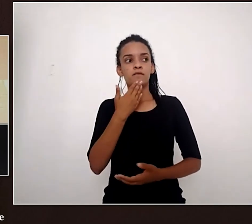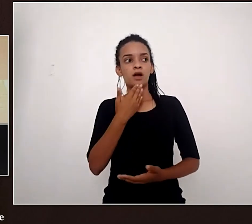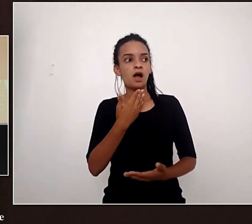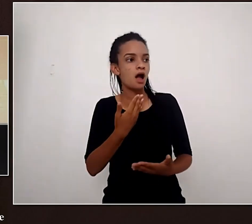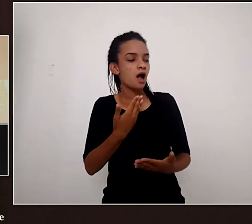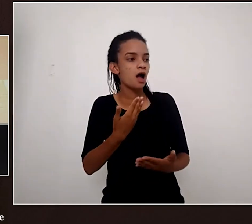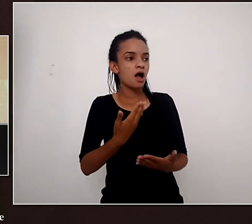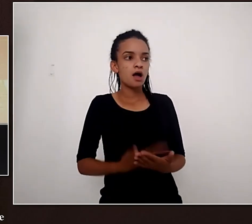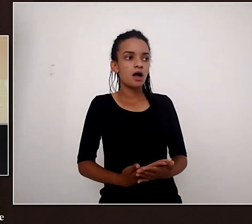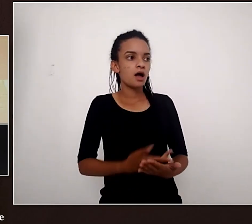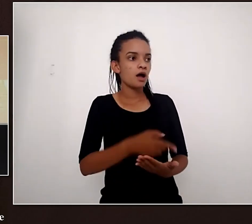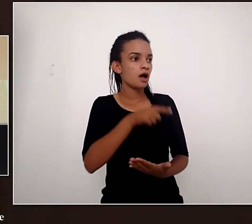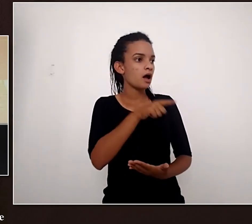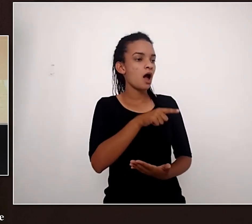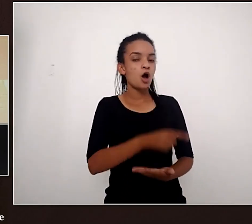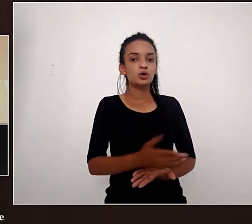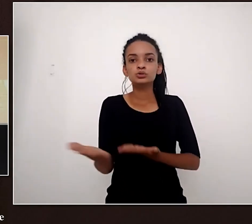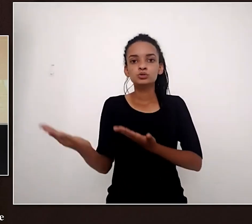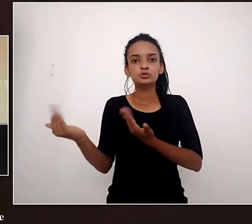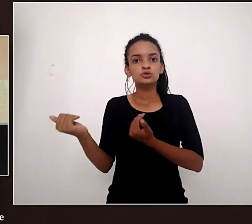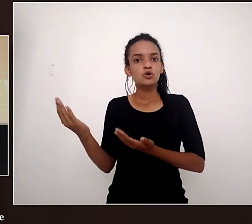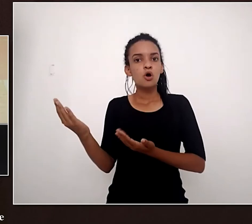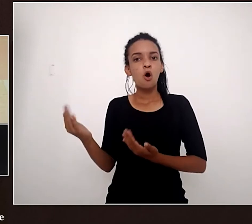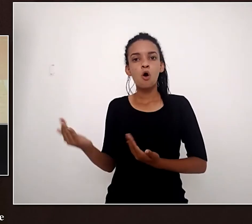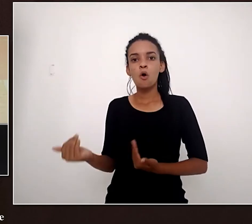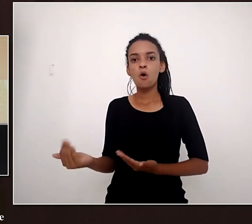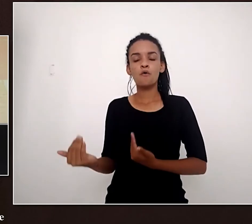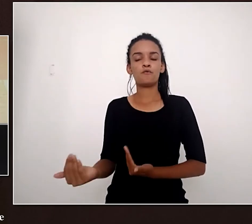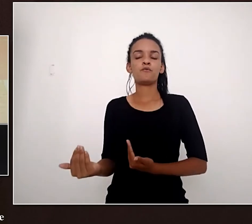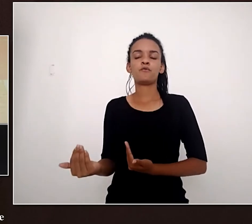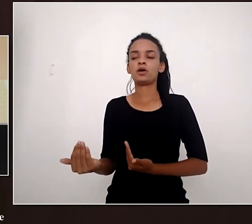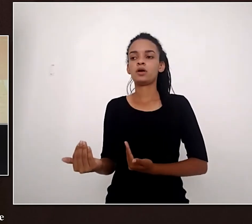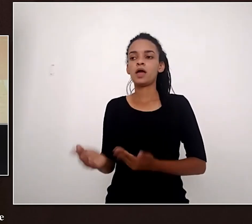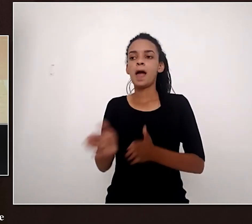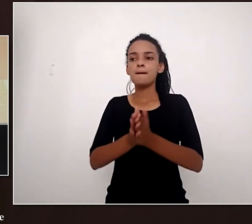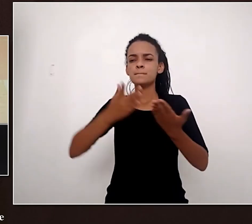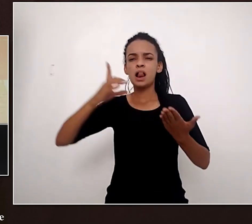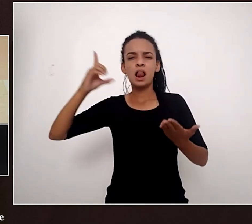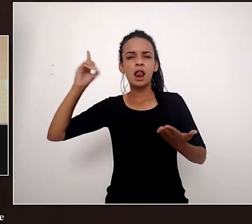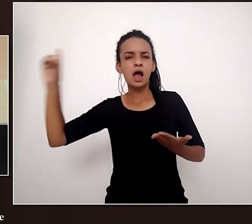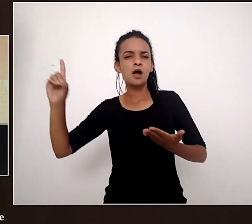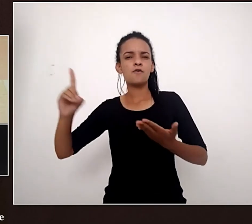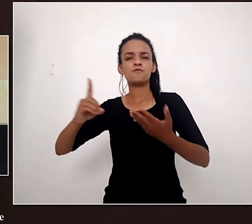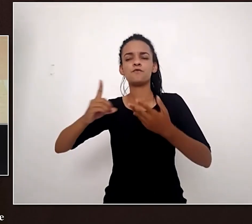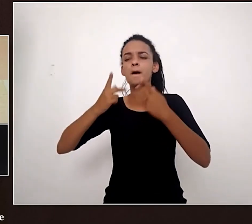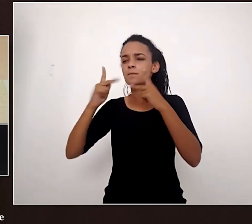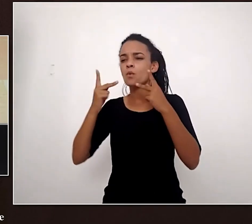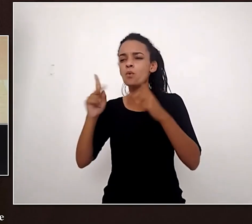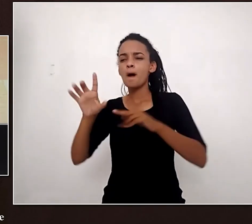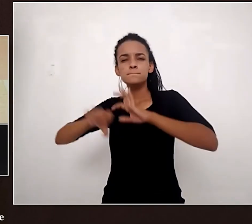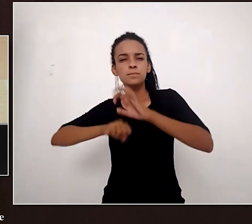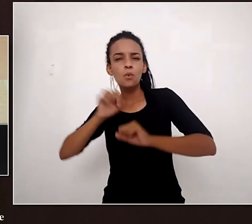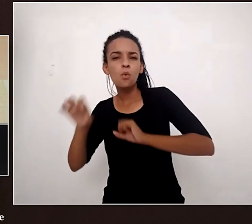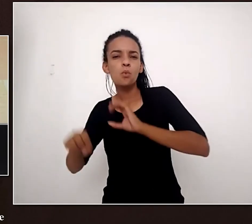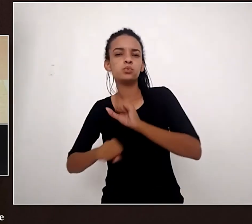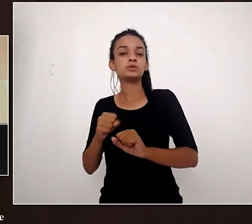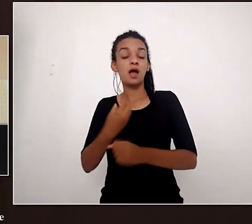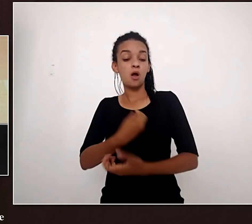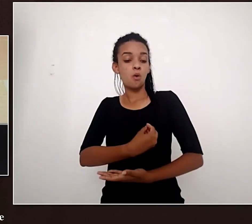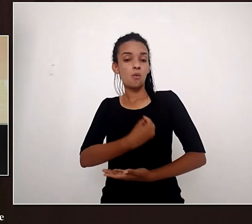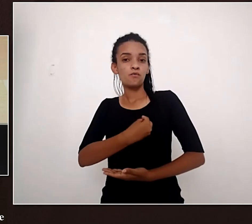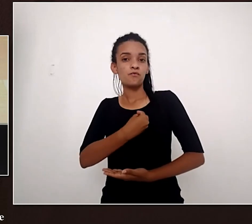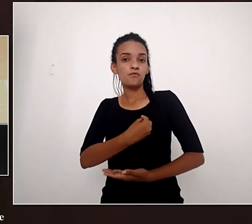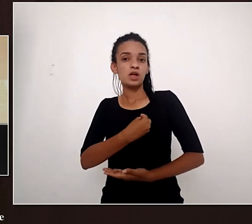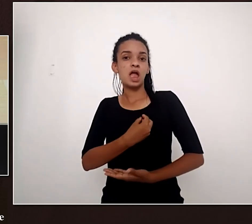jovens impregnados com a palavra profética e principalmente com o espírito de Marte. Irmãos, nós precisamos, nesses últimos